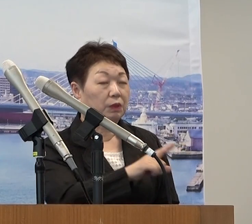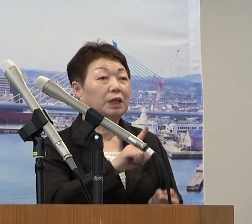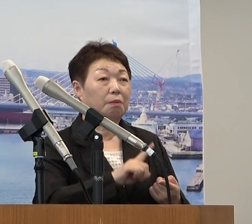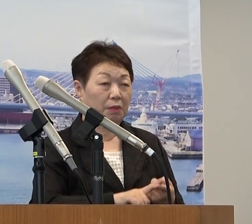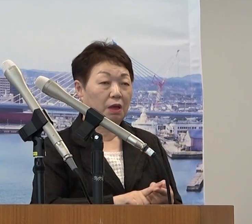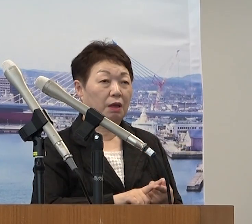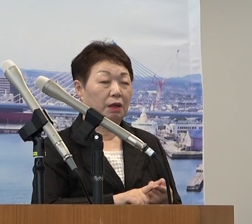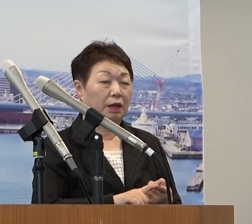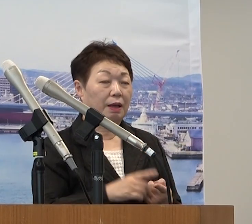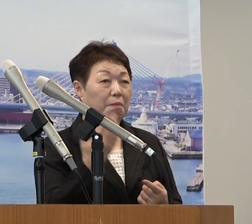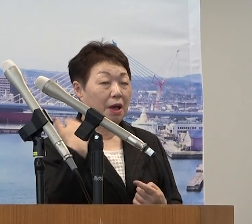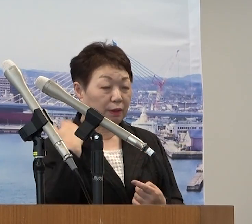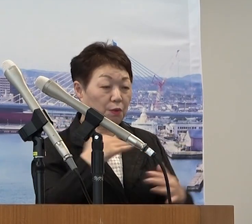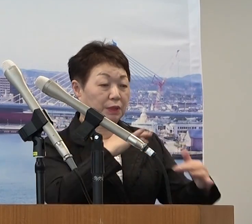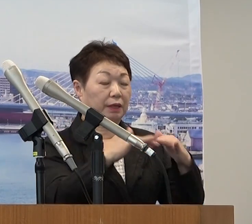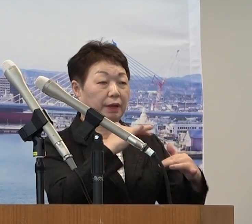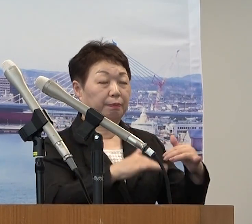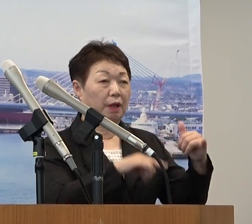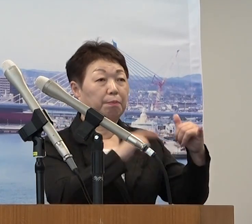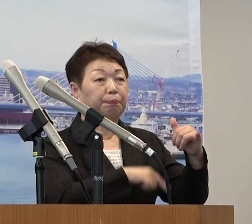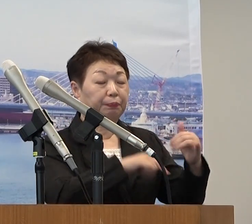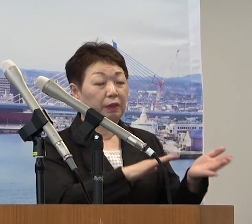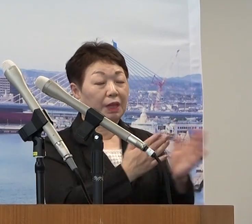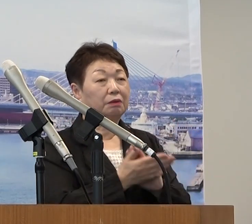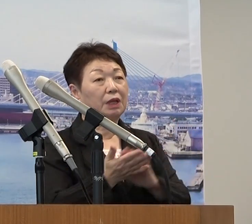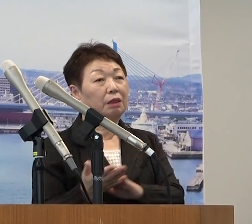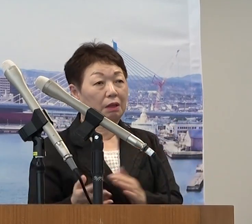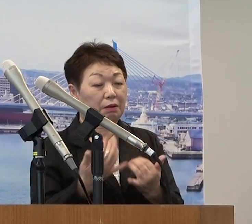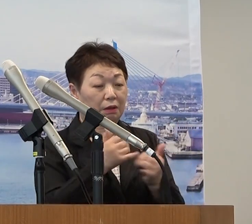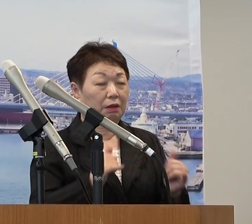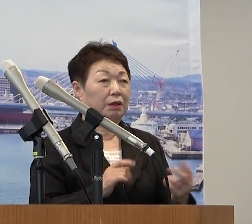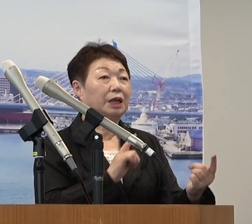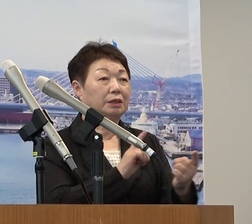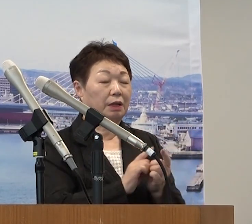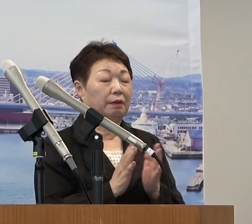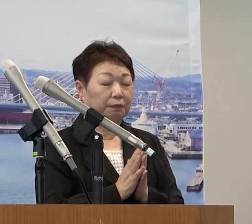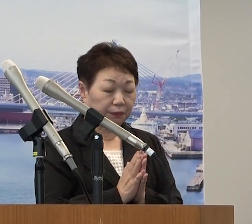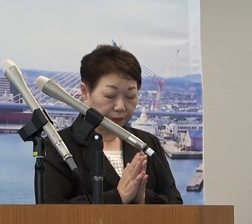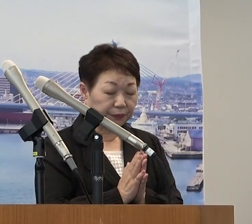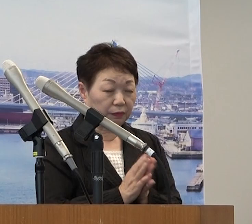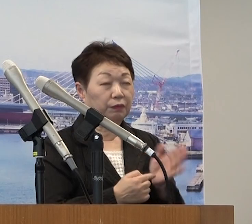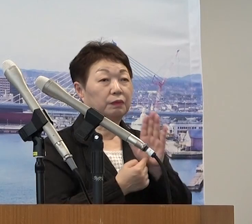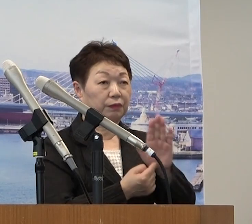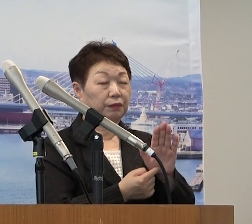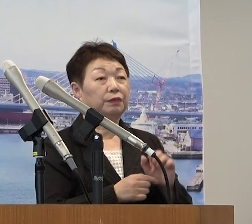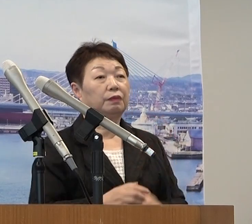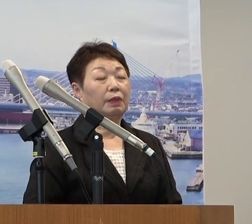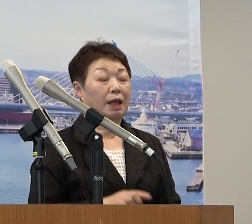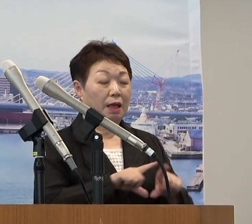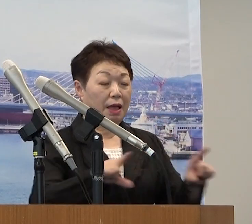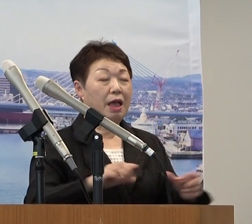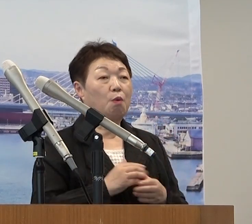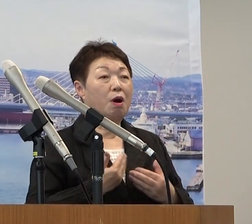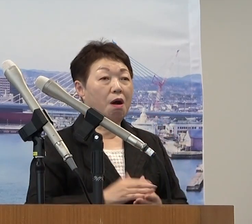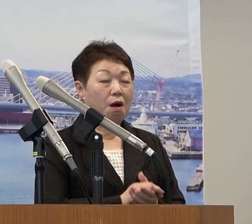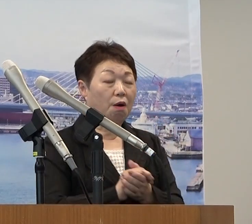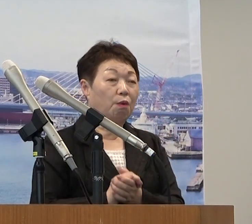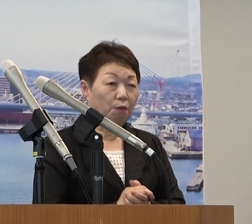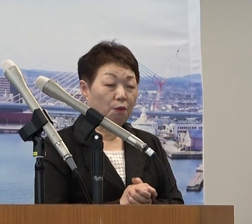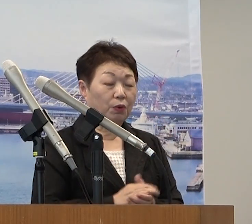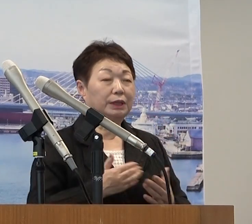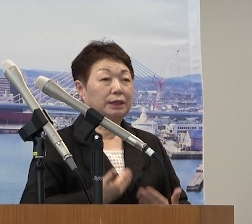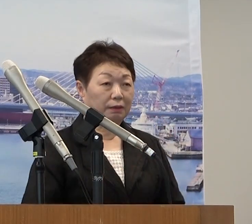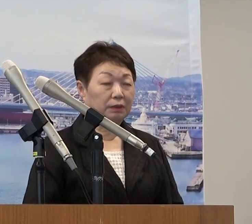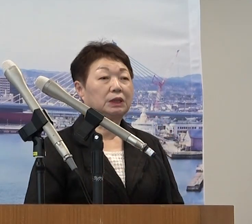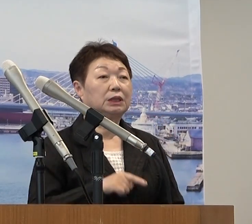先の大戦において亡くなられた方々に対して追悼の誠を捧げ平和を記念することを目